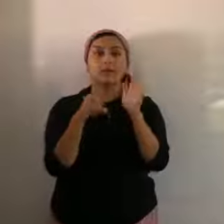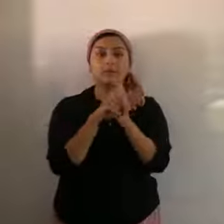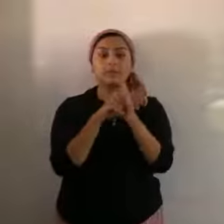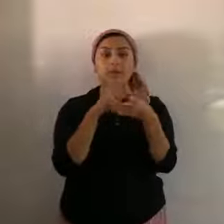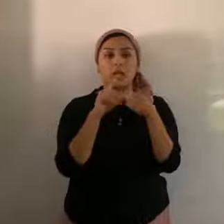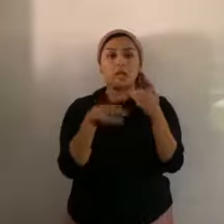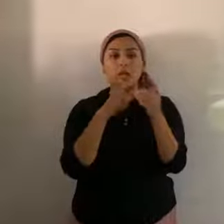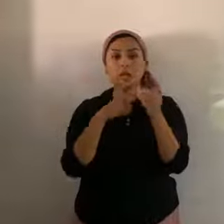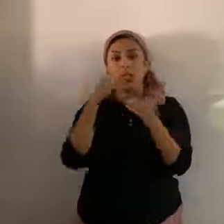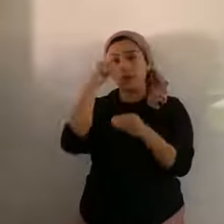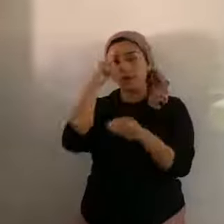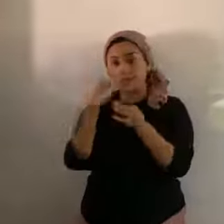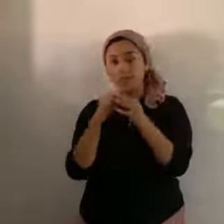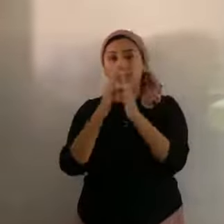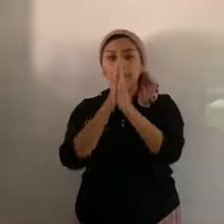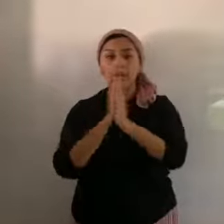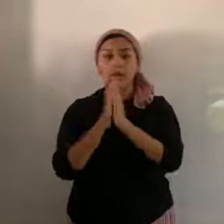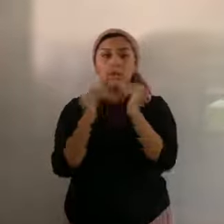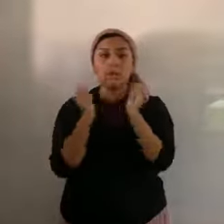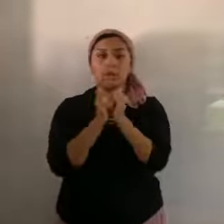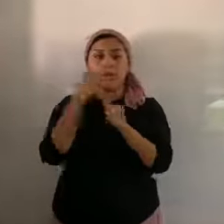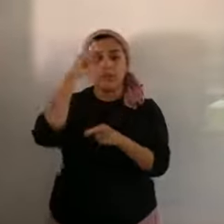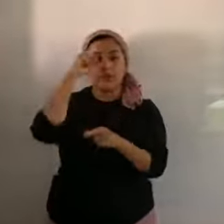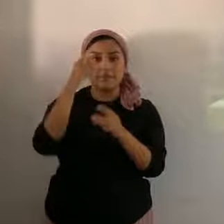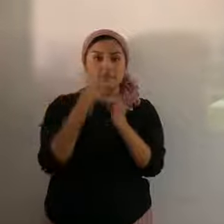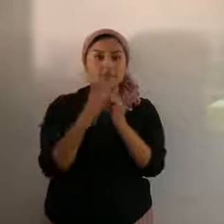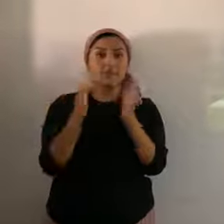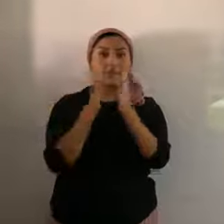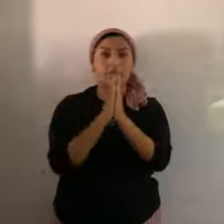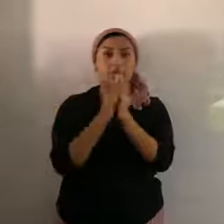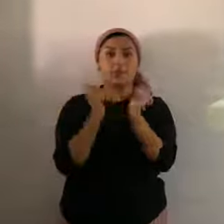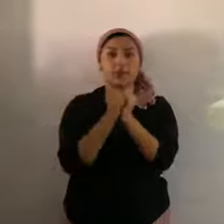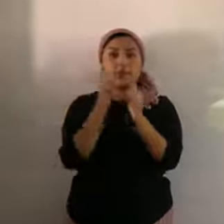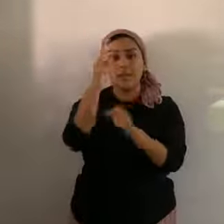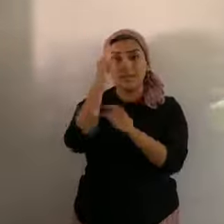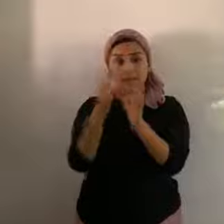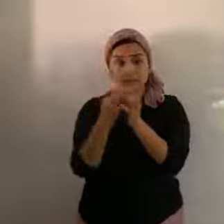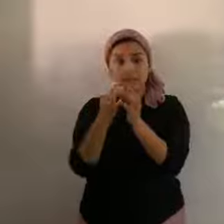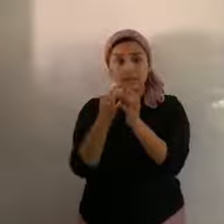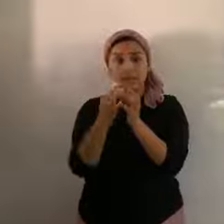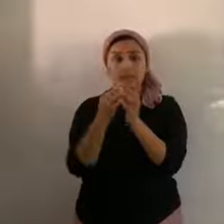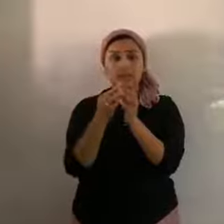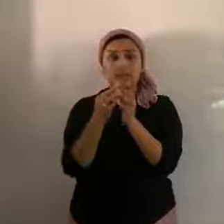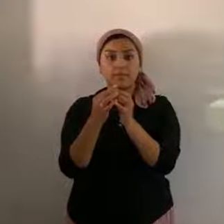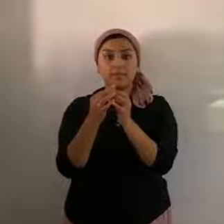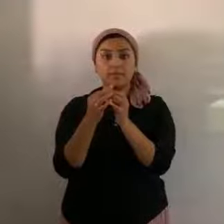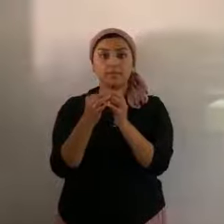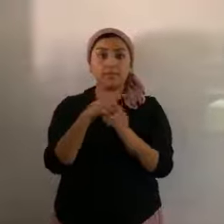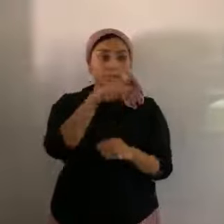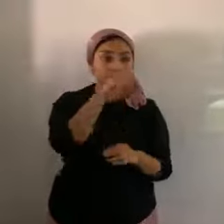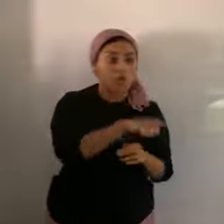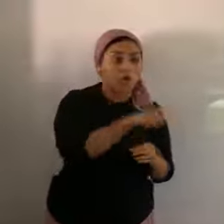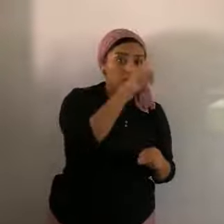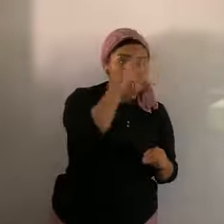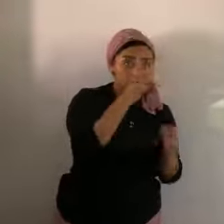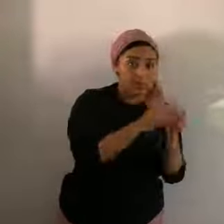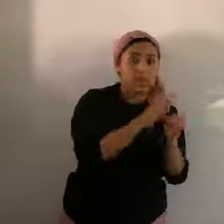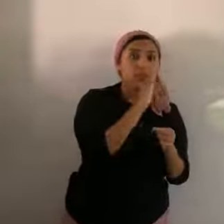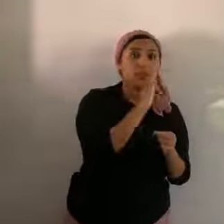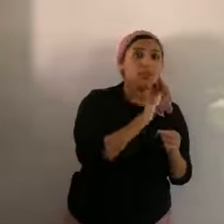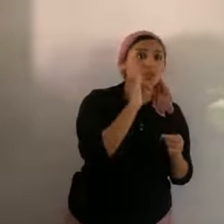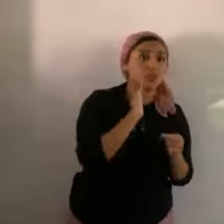fe, de orar con fe, de orar con fe. Entonces, contrasta la falta de fe de